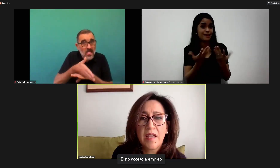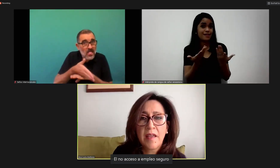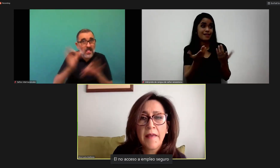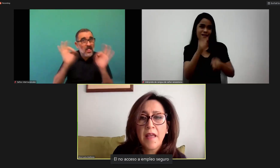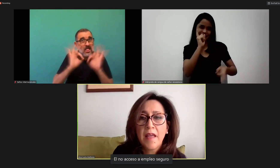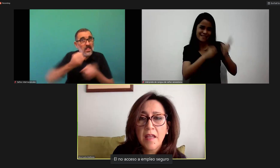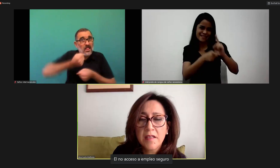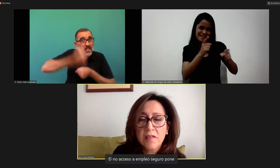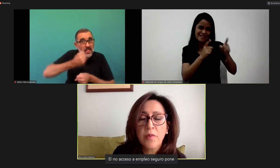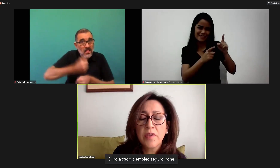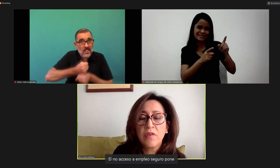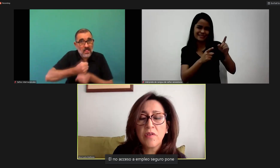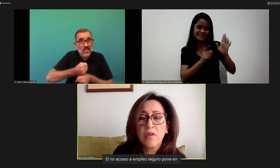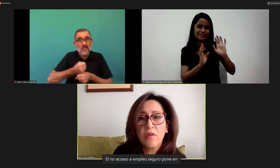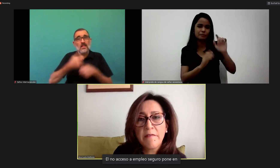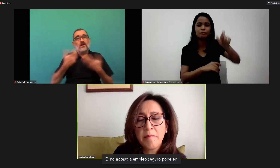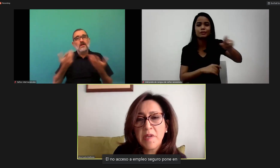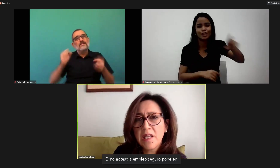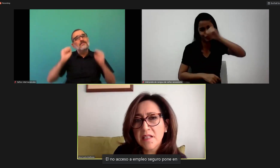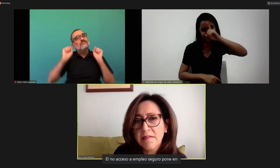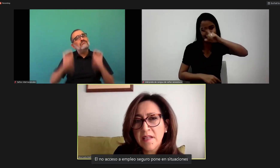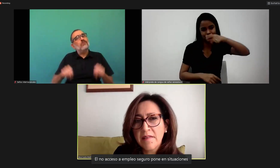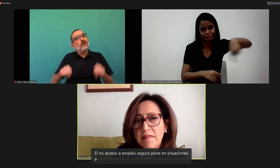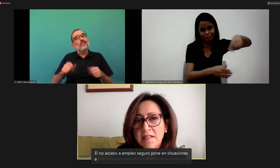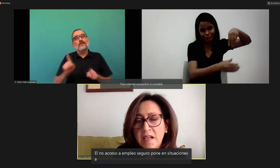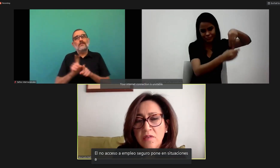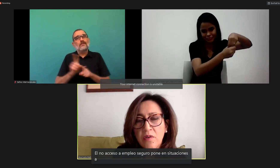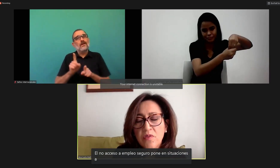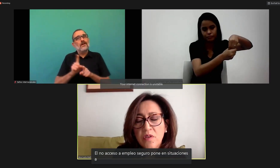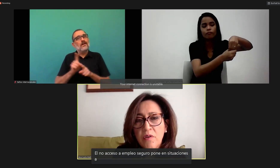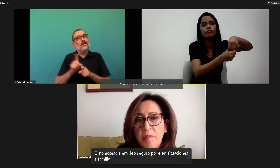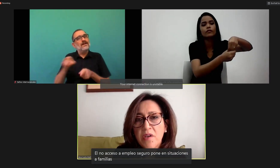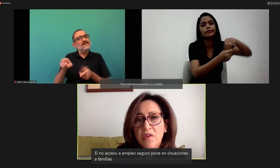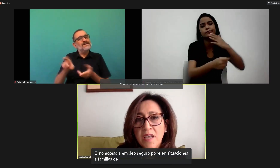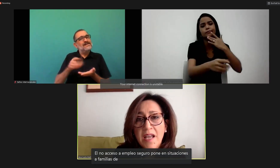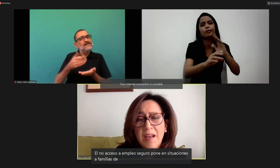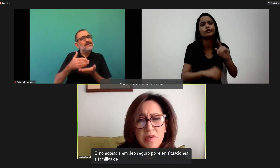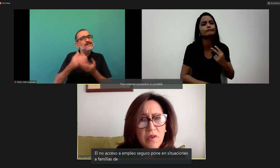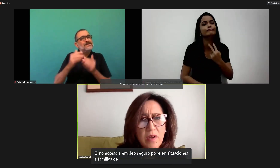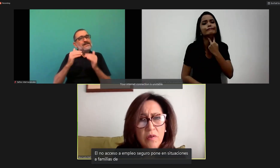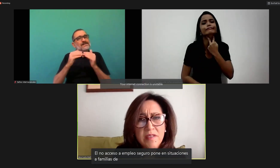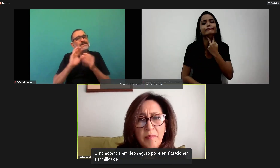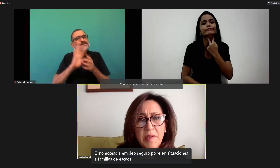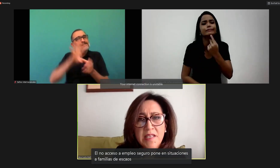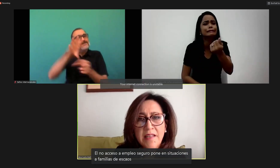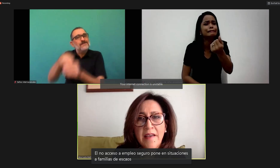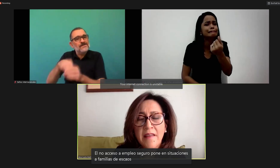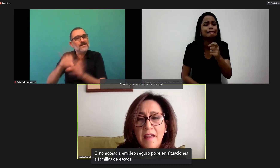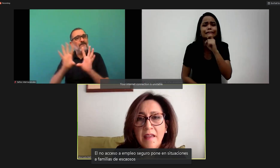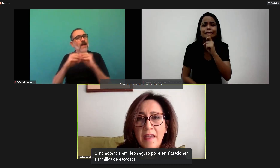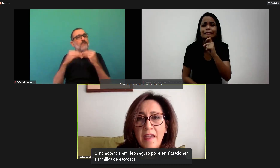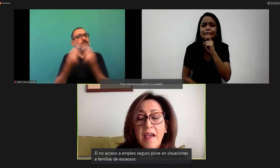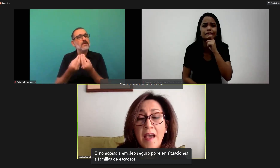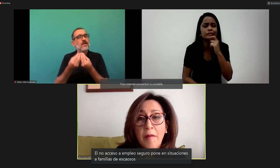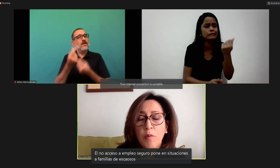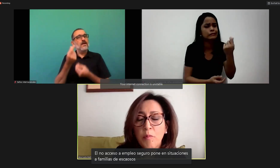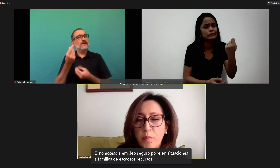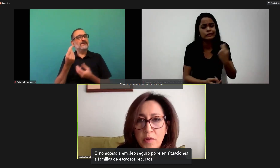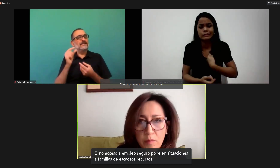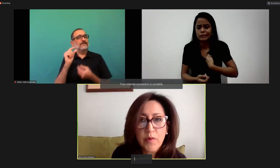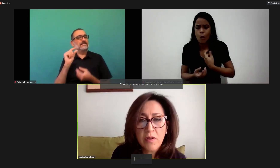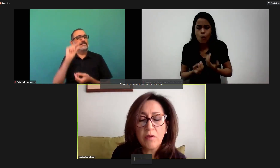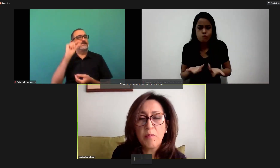casos, sobre todo en familias de escasos recursos económicos, la persona con discapacidad que